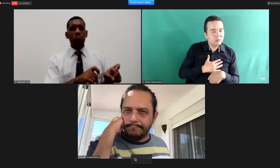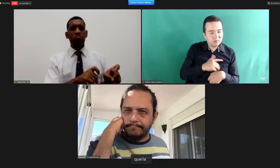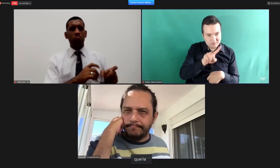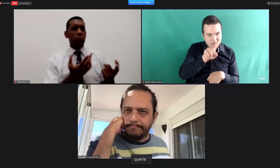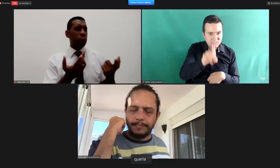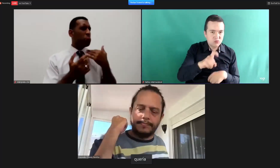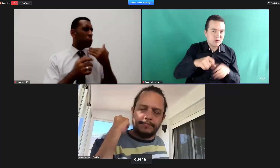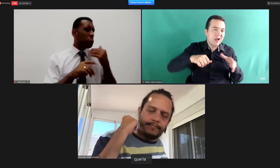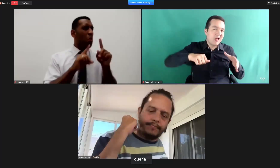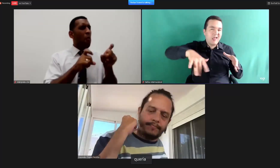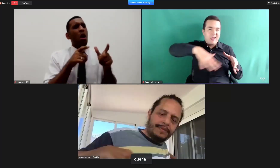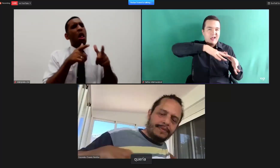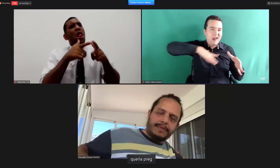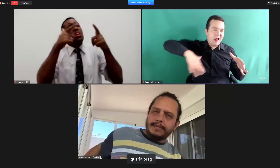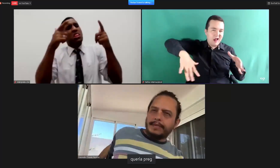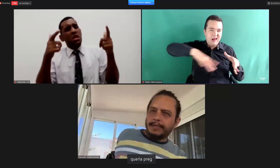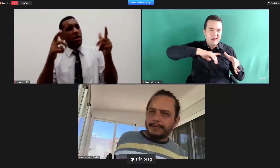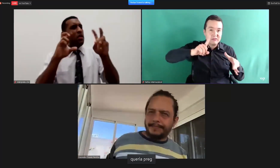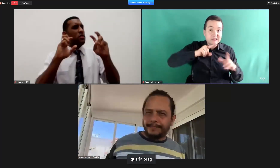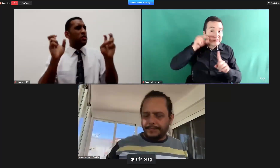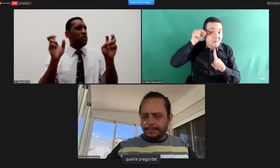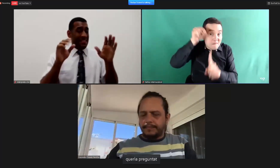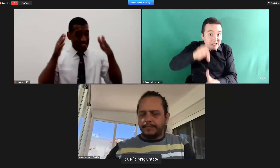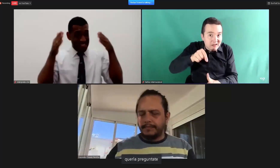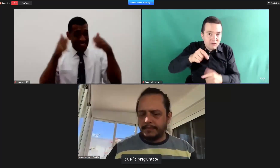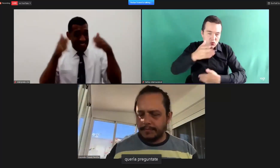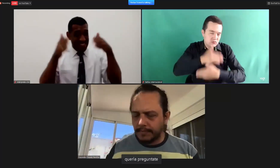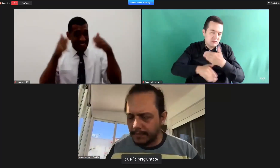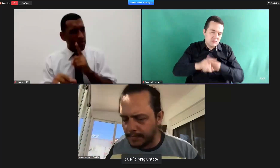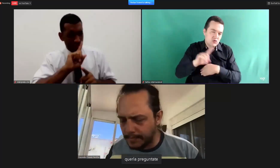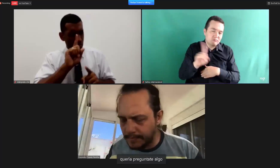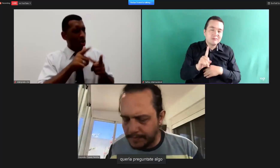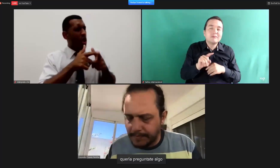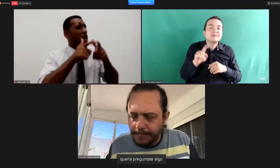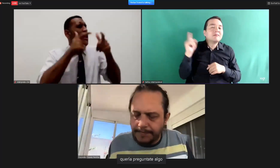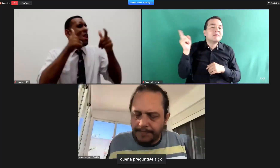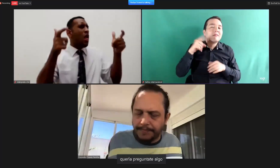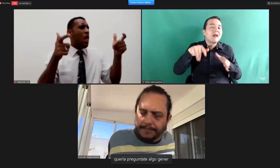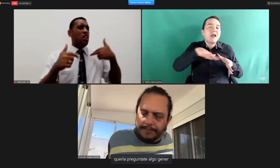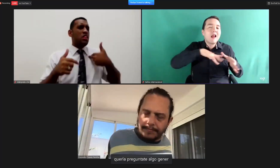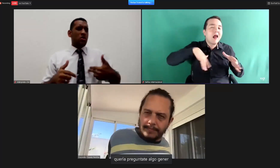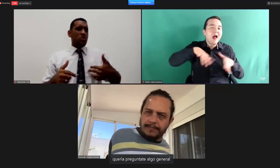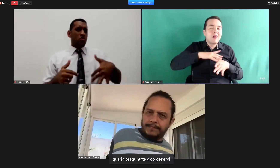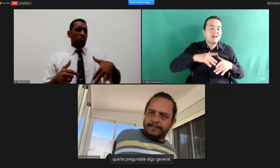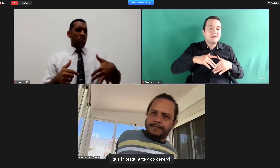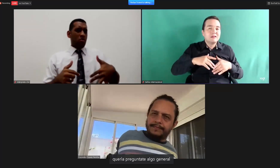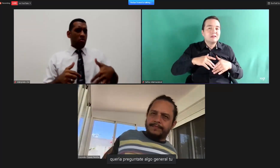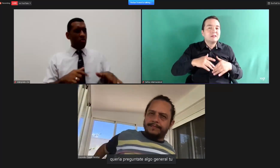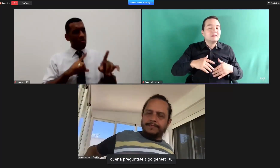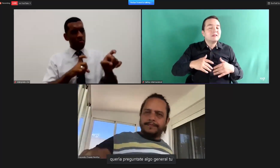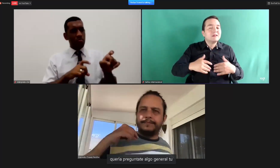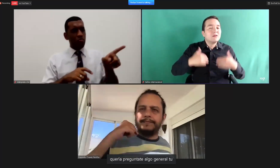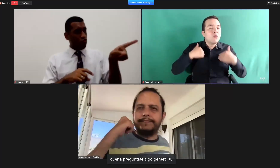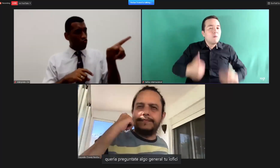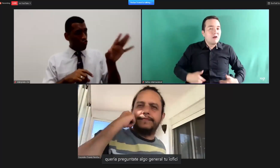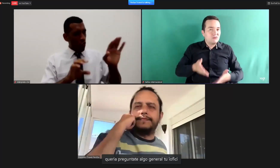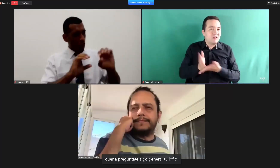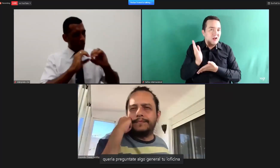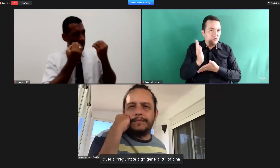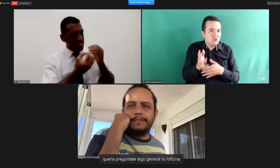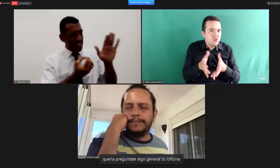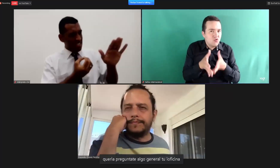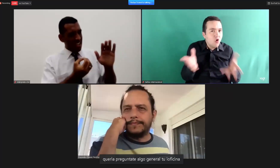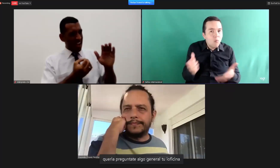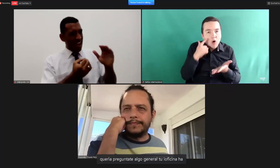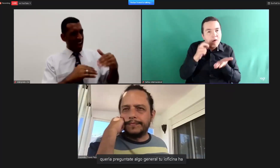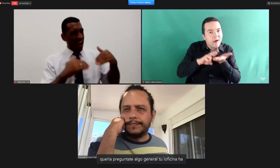todavía específica sobre discapacidad, pero sí general sobre derechos humanos. Tu oficina ha hecho recomendaciones de cómo asegurar